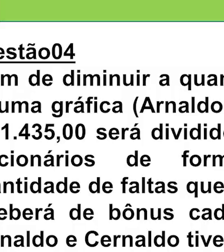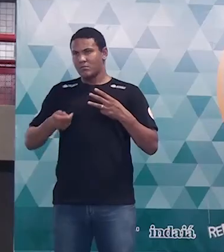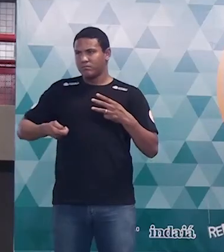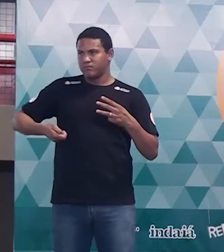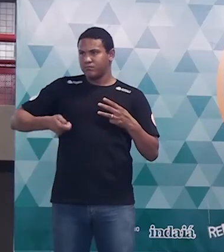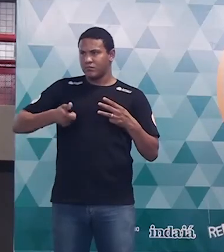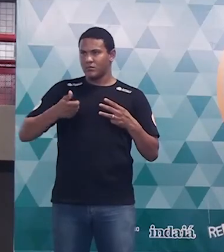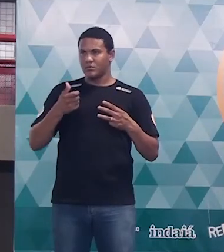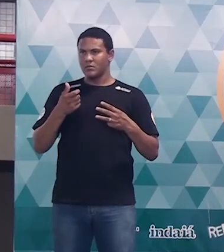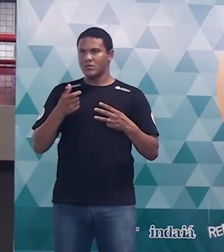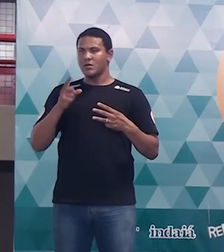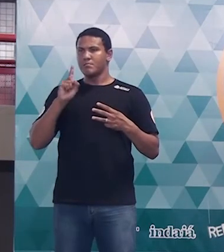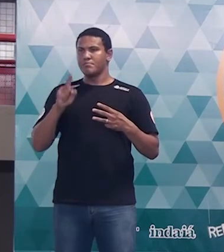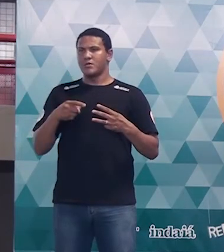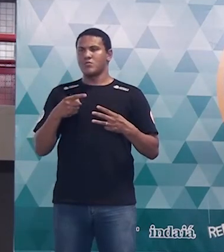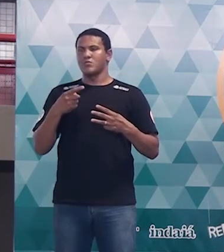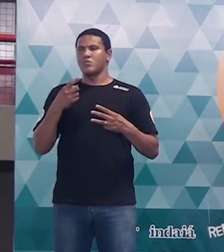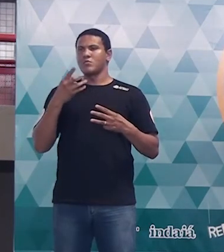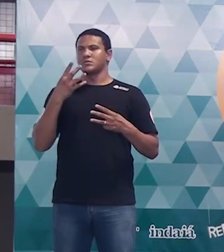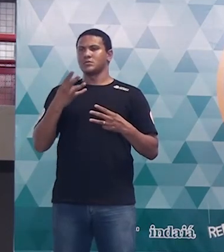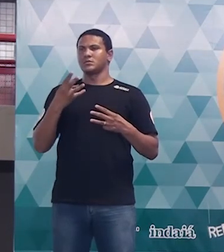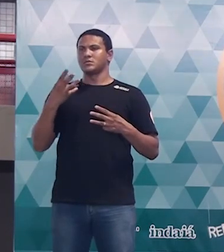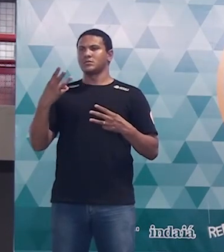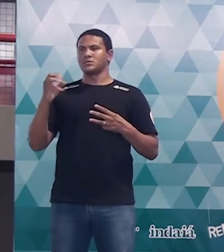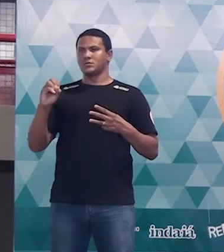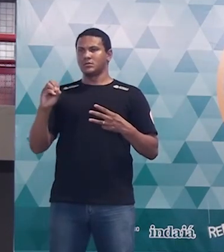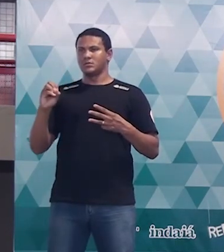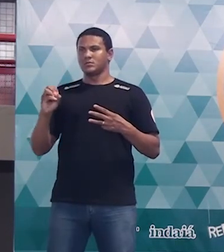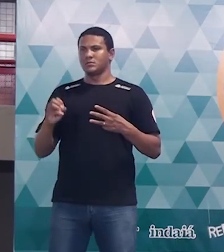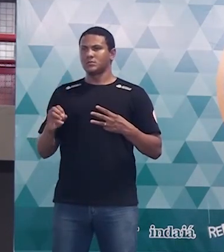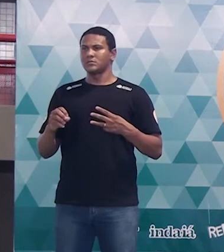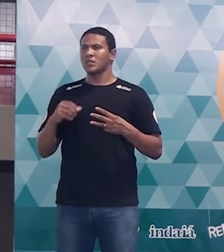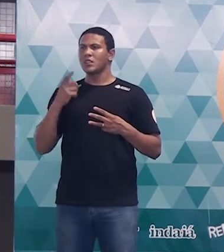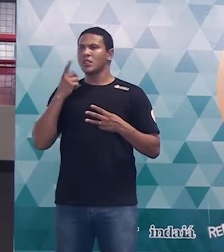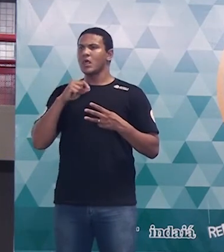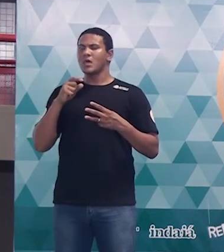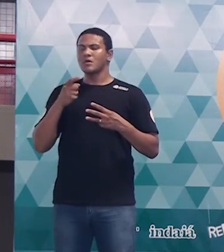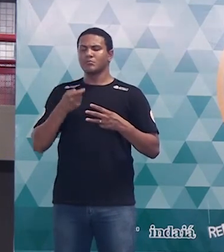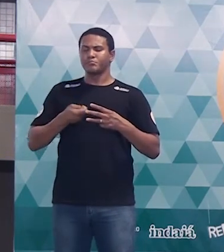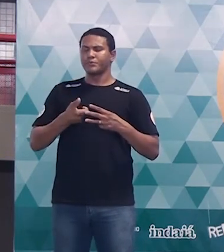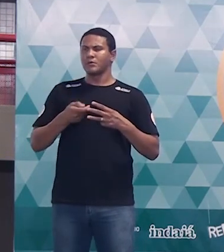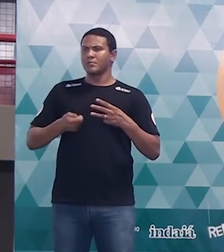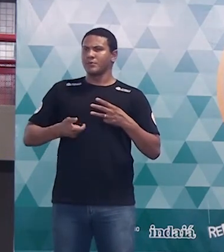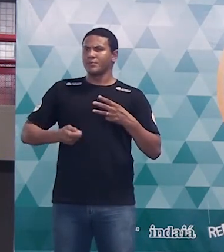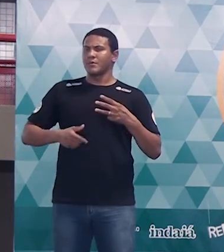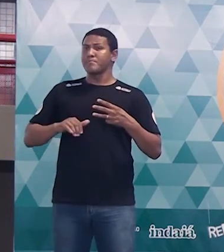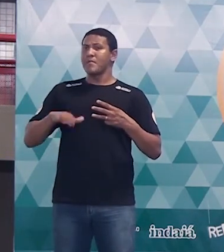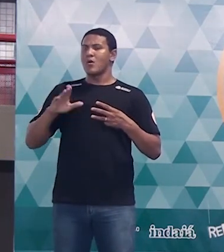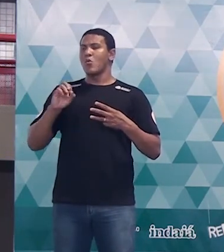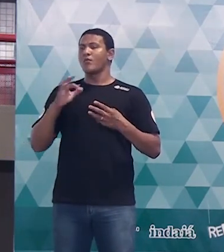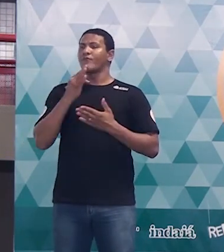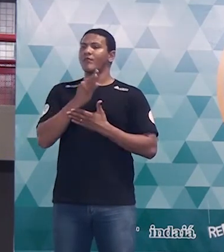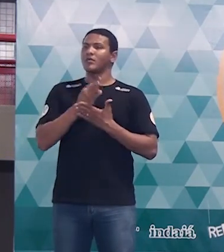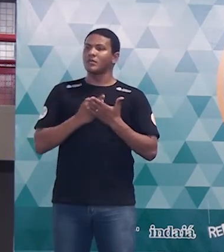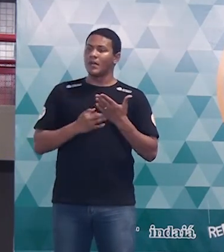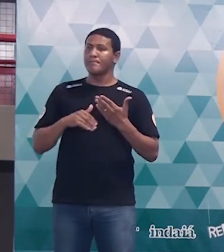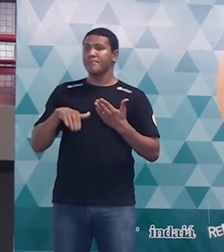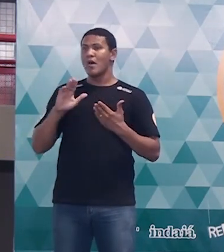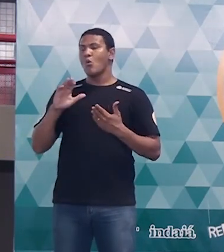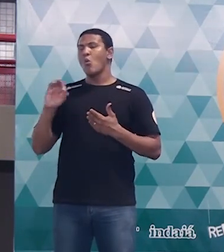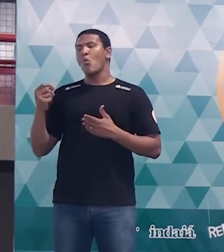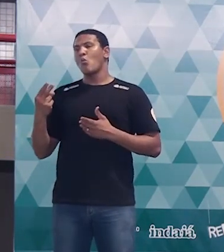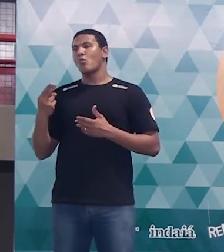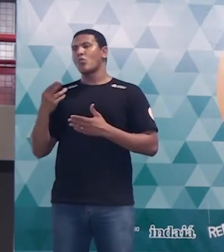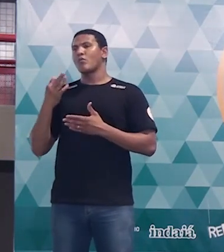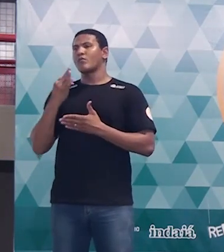1.435. Pense comigo. Quem deverá ganhar mais bônus? Quem faltar mais ou quem faltar